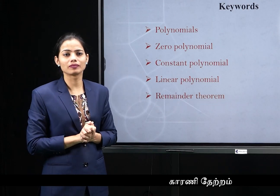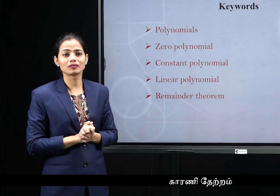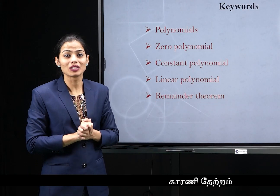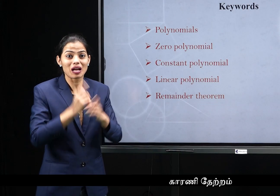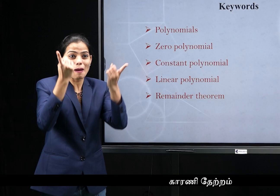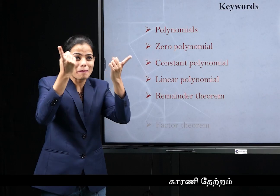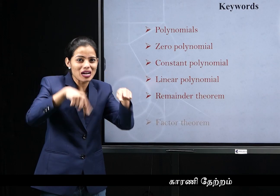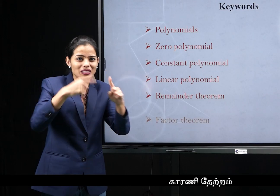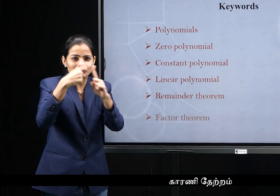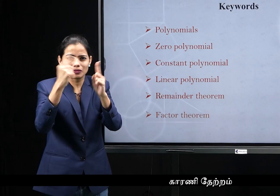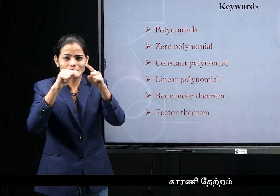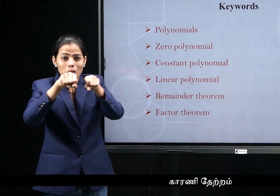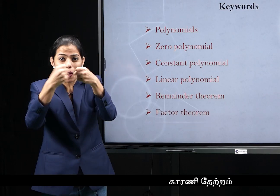காரணி தேற்றம்.